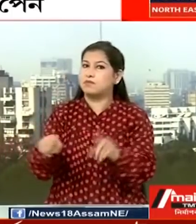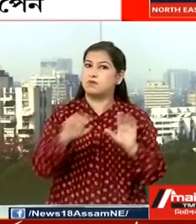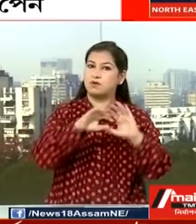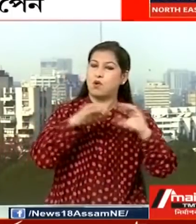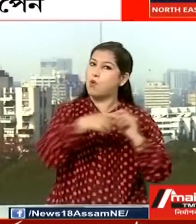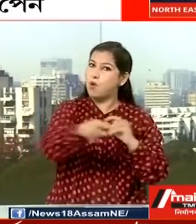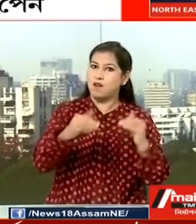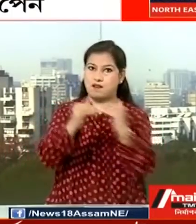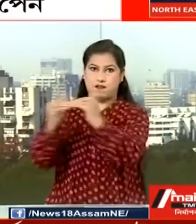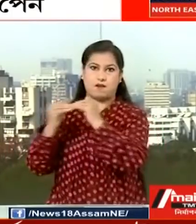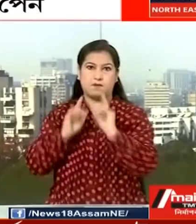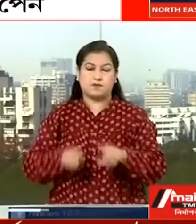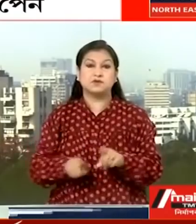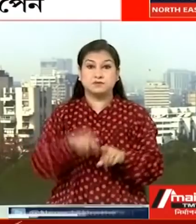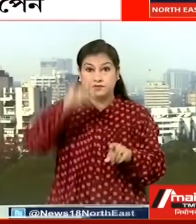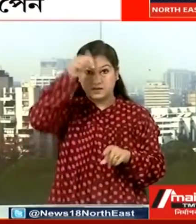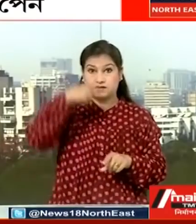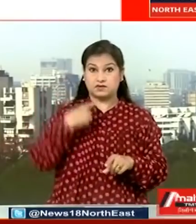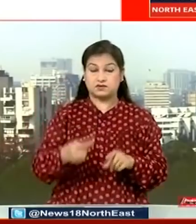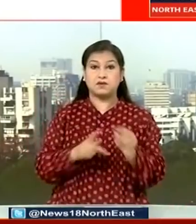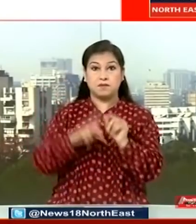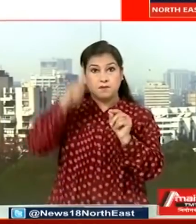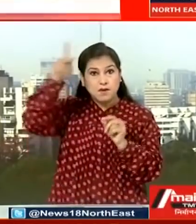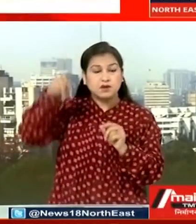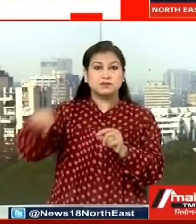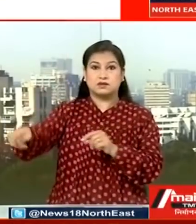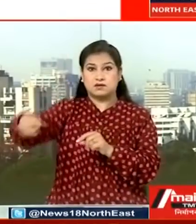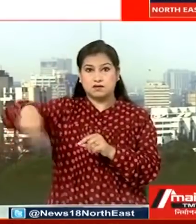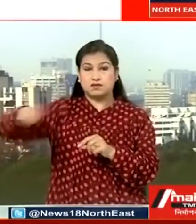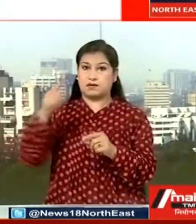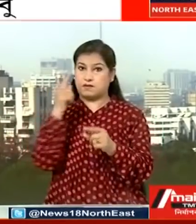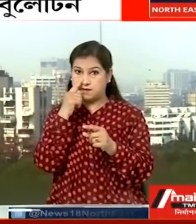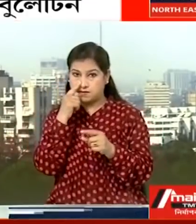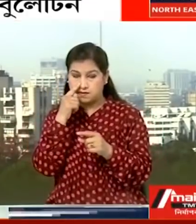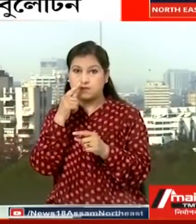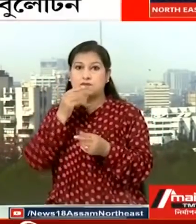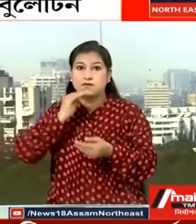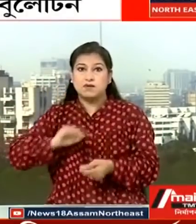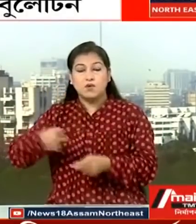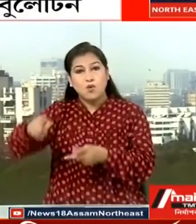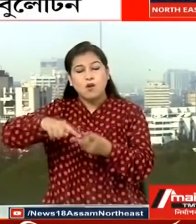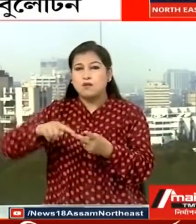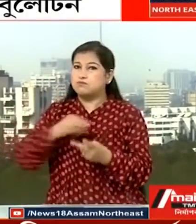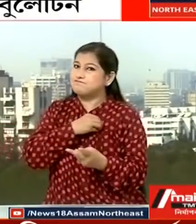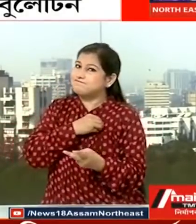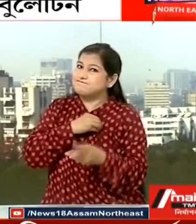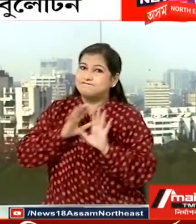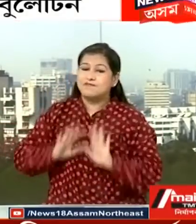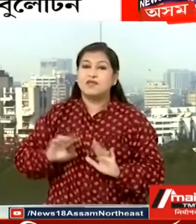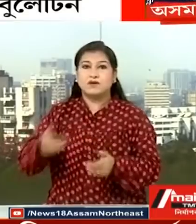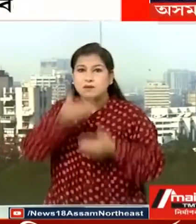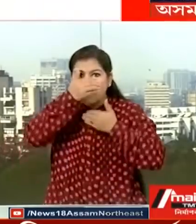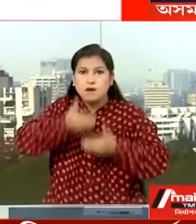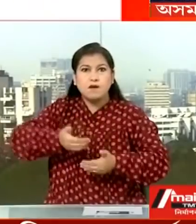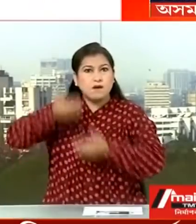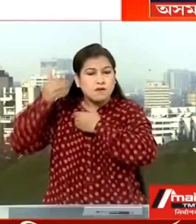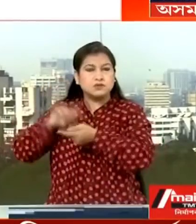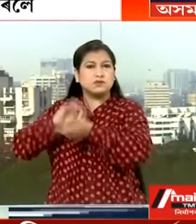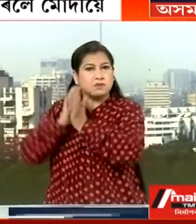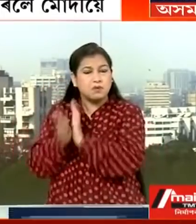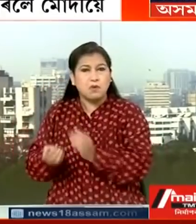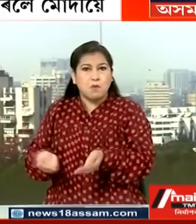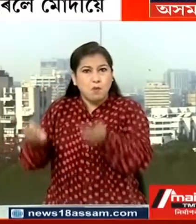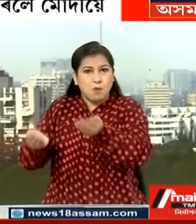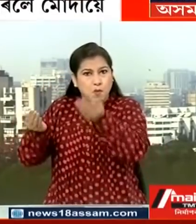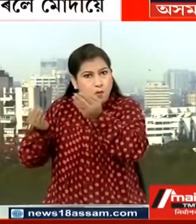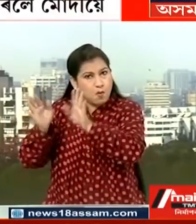द्वारा जारी बयान में कहा गया है कि पाकिस्तान में महिलाओं व लड़कियों की स्थिति दयनीय है क्योंकि उनका अपहरण व दुष्कर्म किया जाता